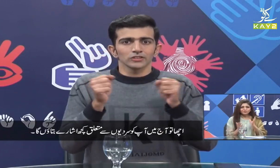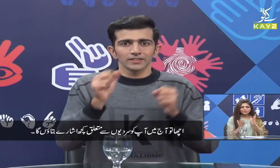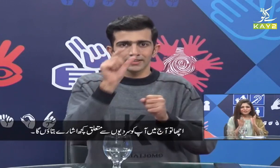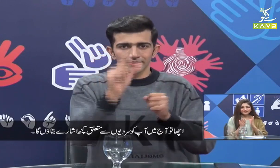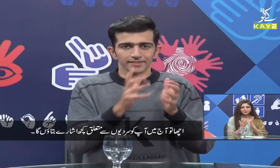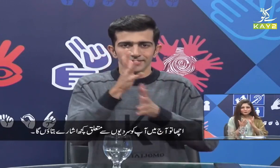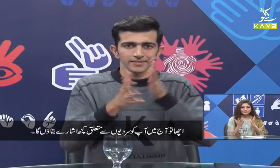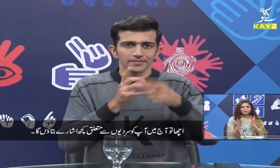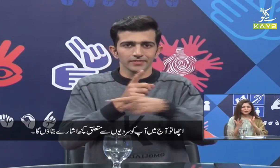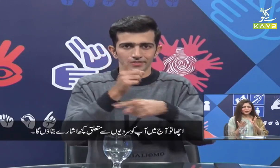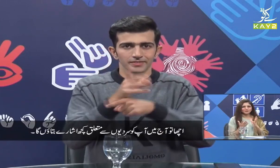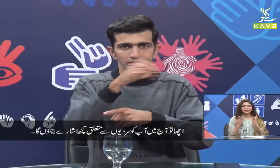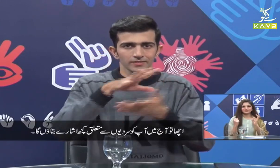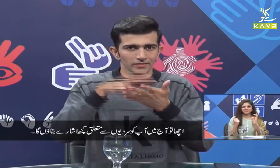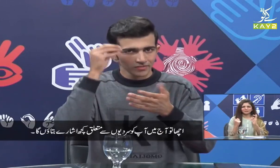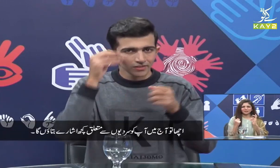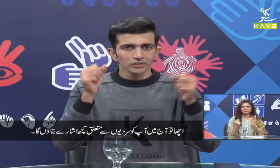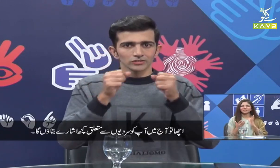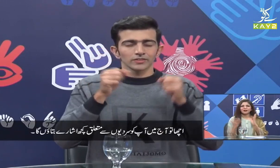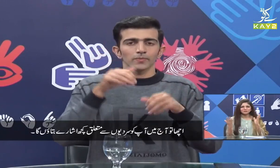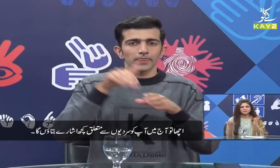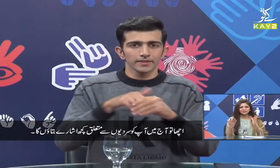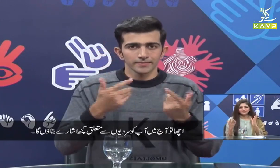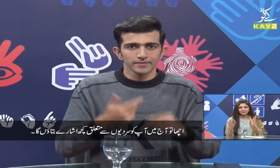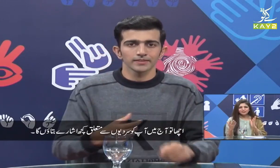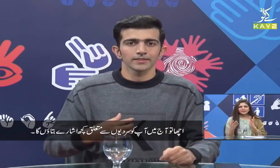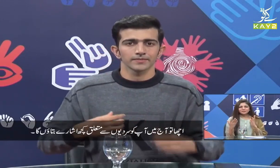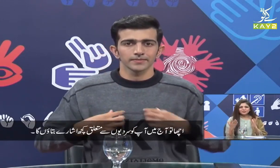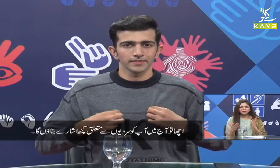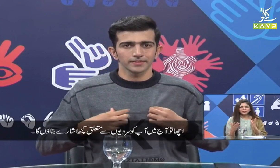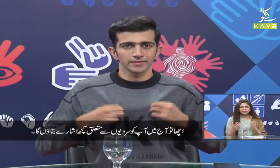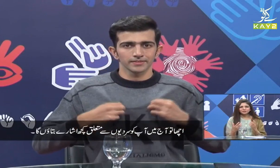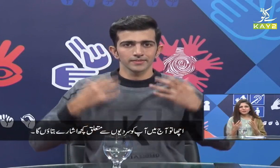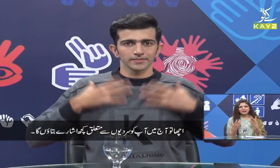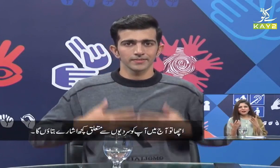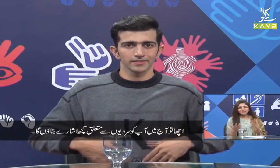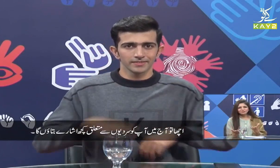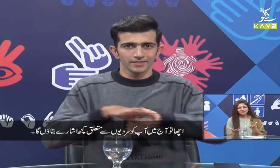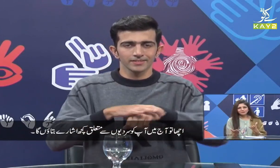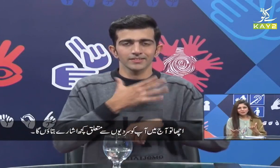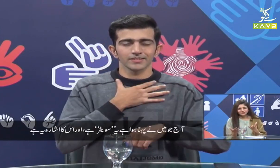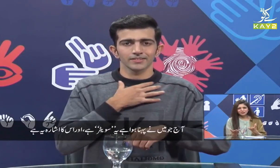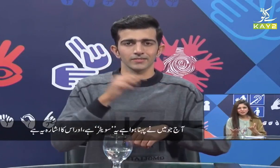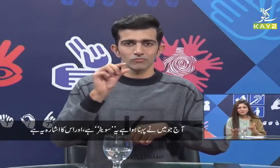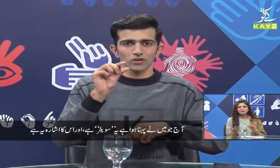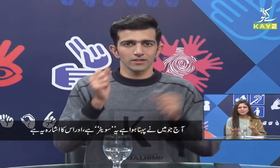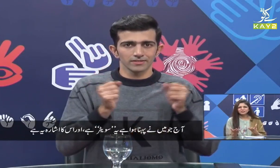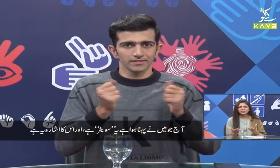से रिलेटेड कुछ चीज़ों के साइन बताने जा रहा हूँ ताकि आप सब सीख लें। ठीक हो गया? ये जो मैंने आज पहना हुआ है शर्ट, स्वेट शर्ट